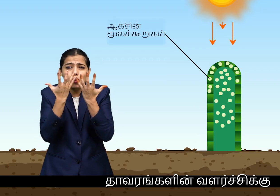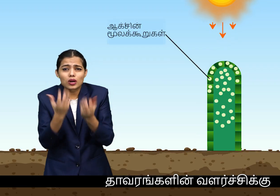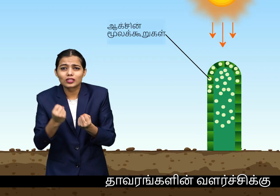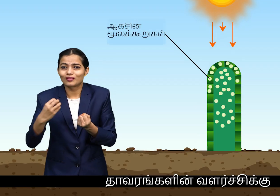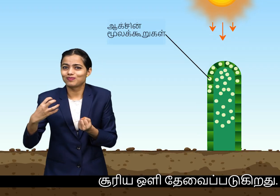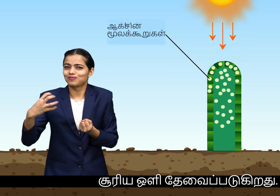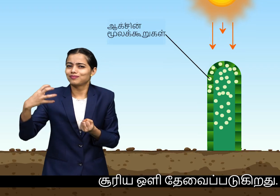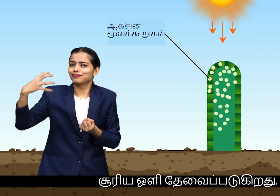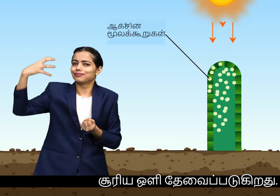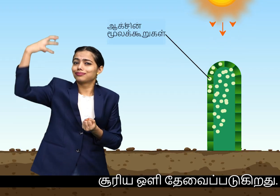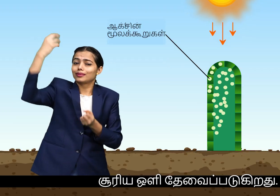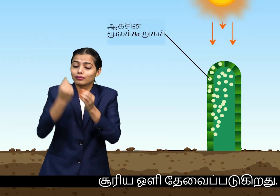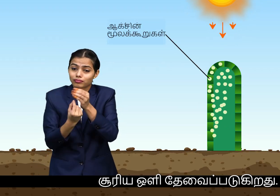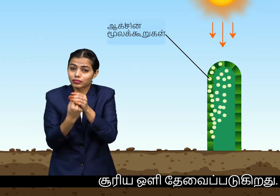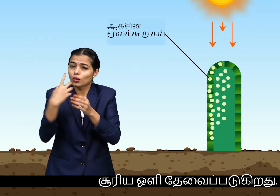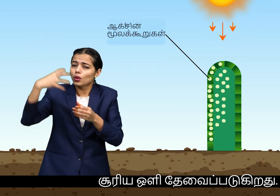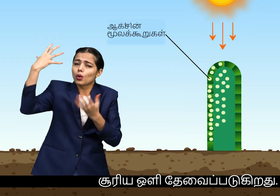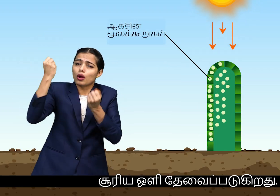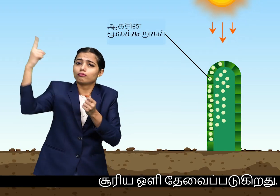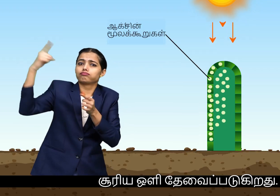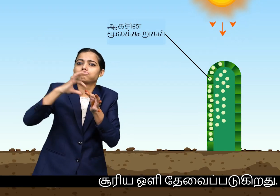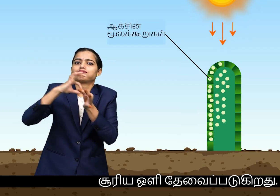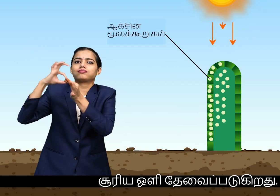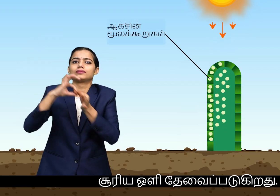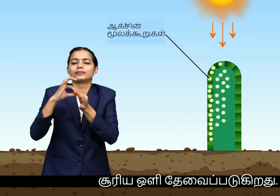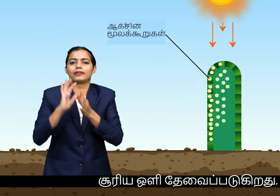தாவரங்களின் வளர்ச்சிக்கு சூரிய ஒளி தேவைப்படுகிறது.